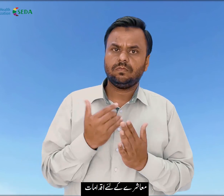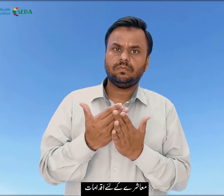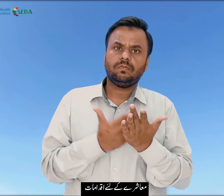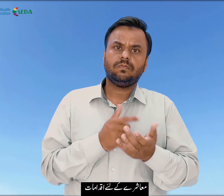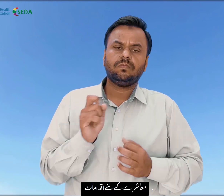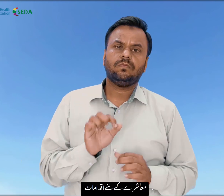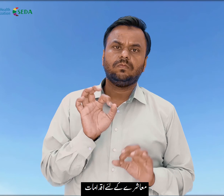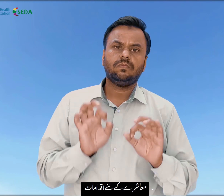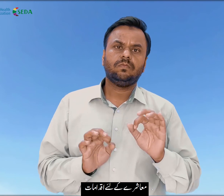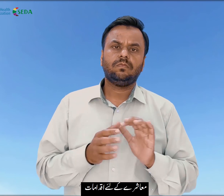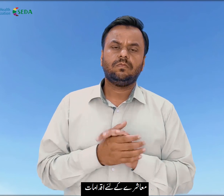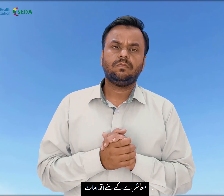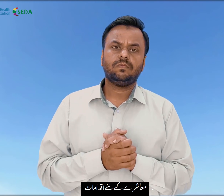معاشرے کے لیے اقدامات۔